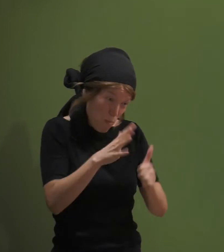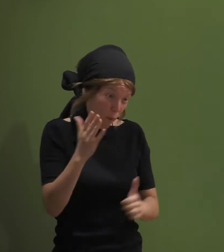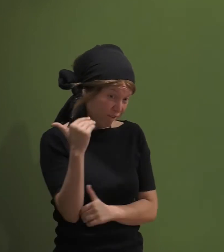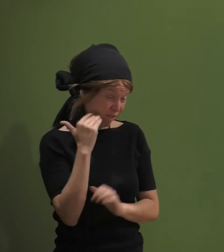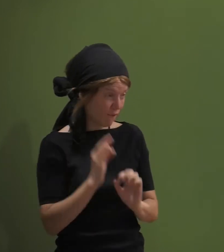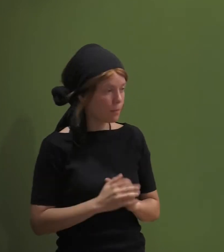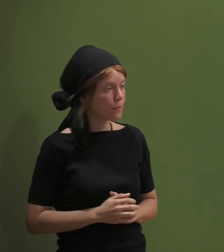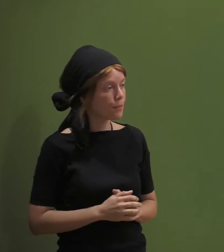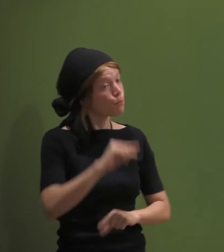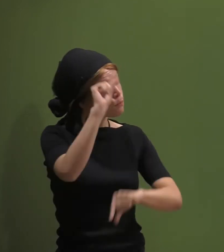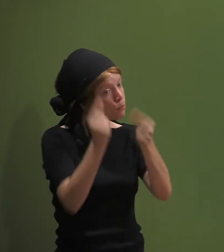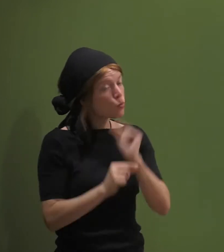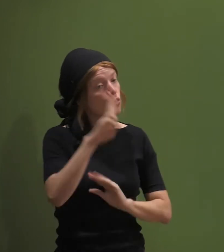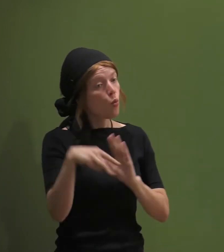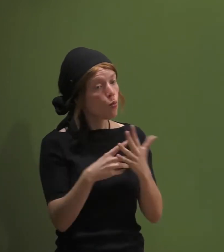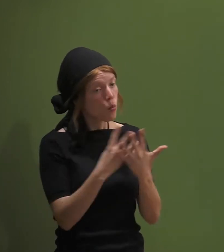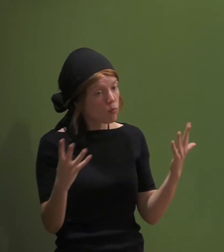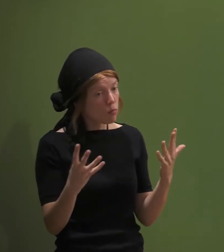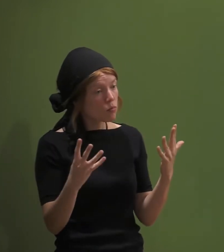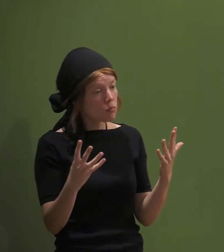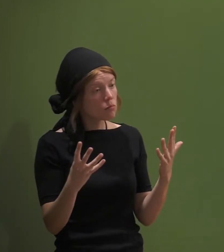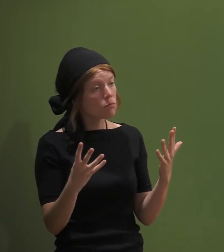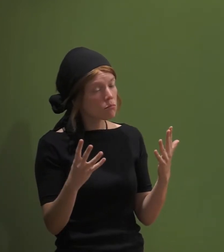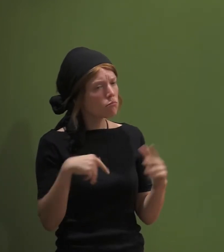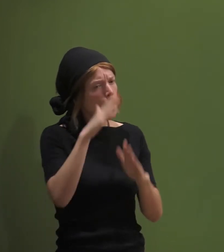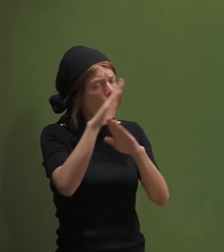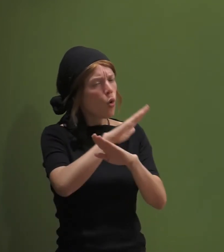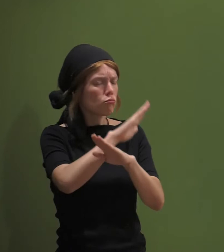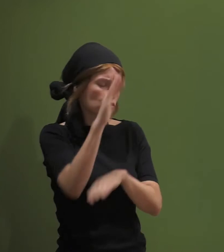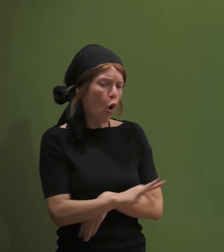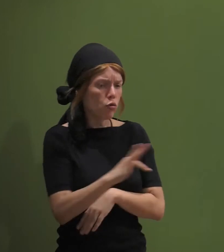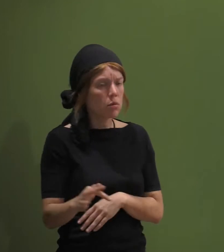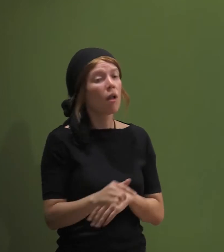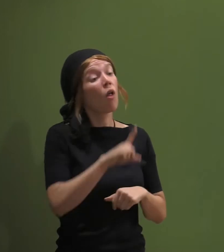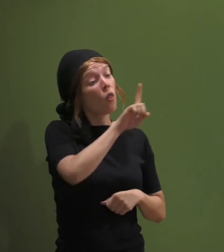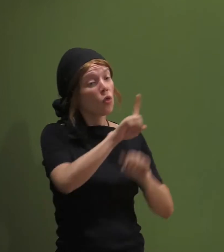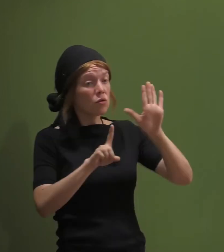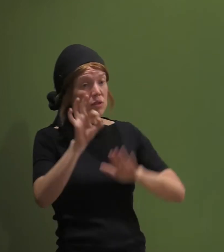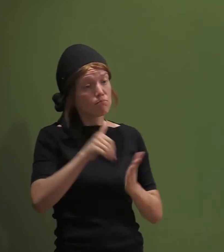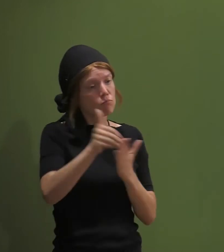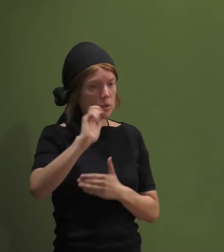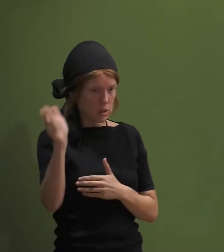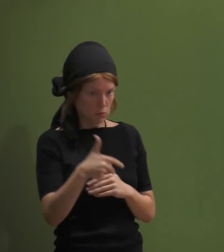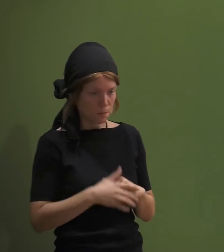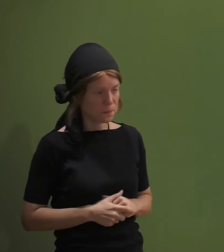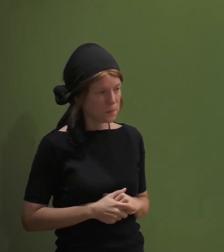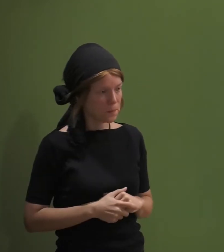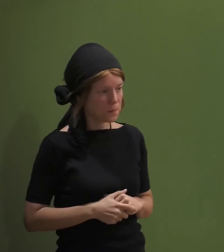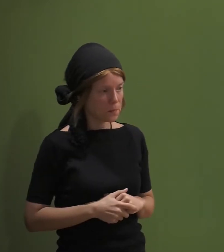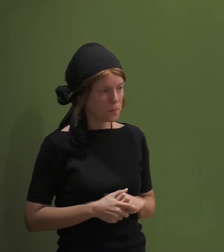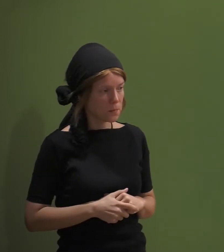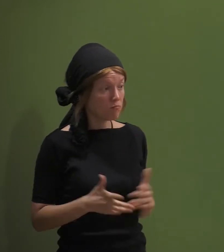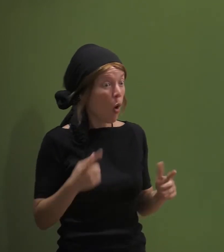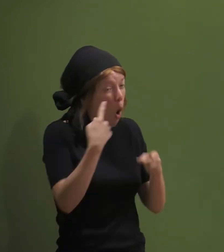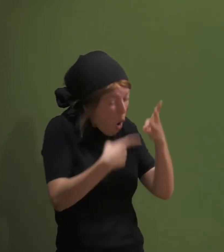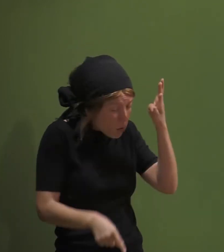fechas. El presupuesto de 2019 alcanza un montante global de 160 millones de euros. Habría muchas